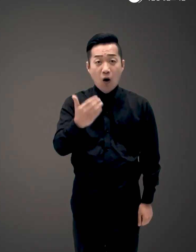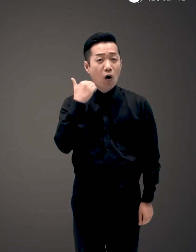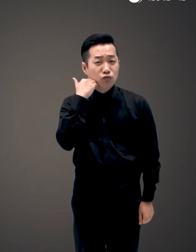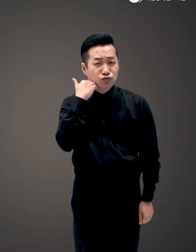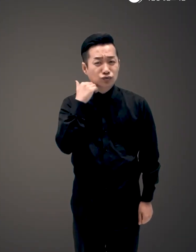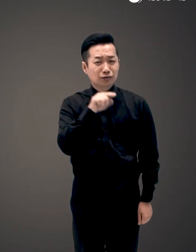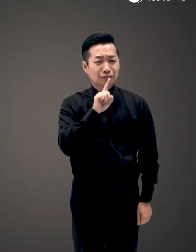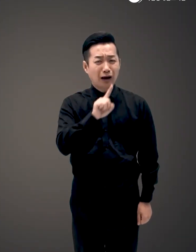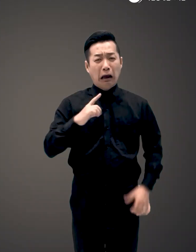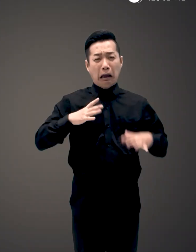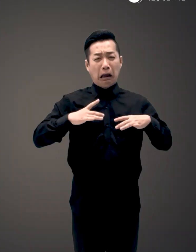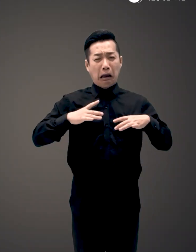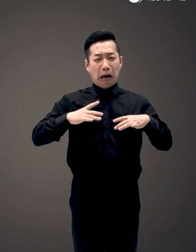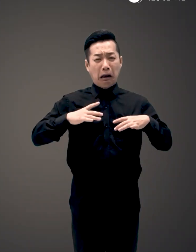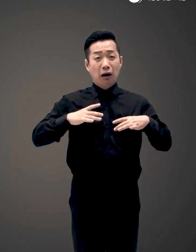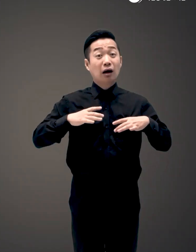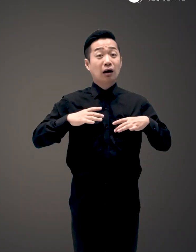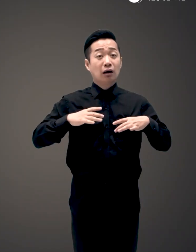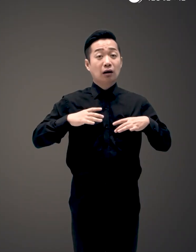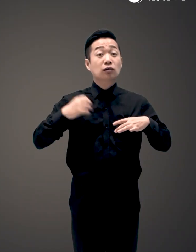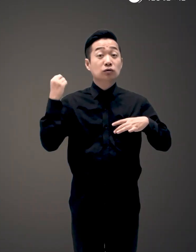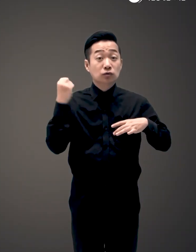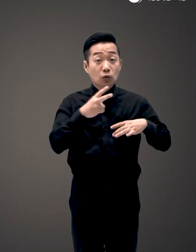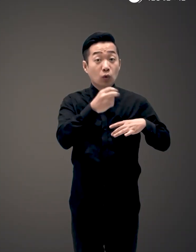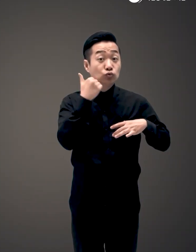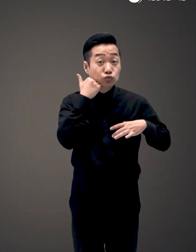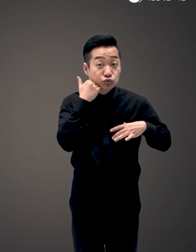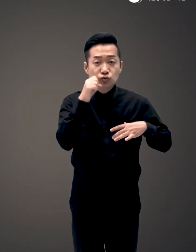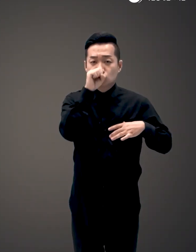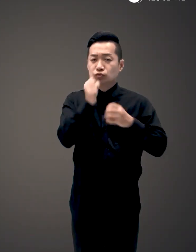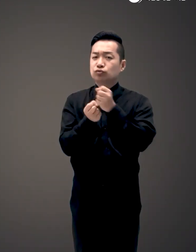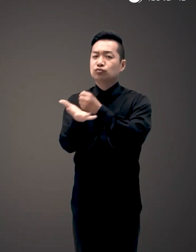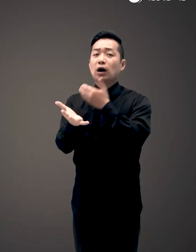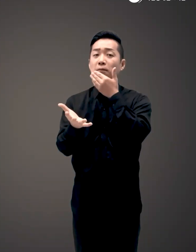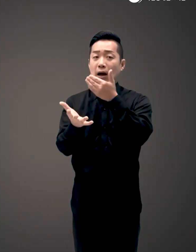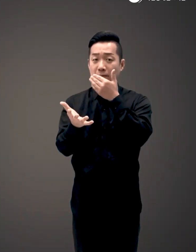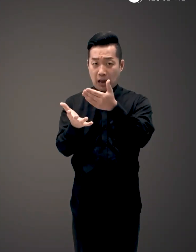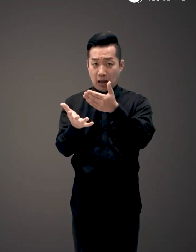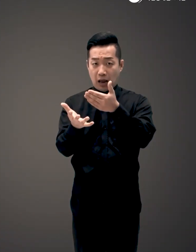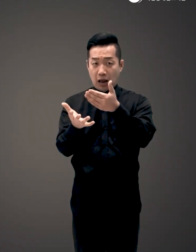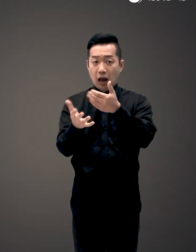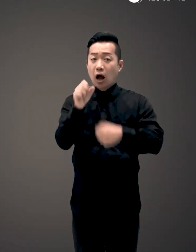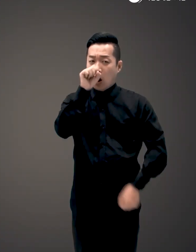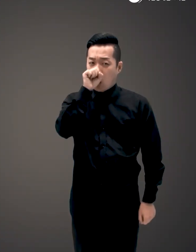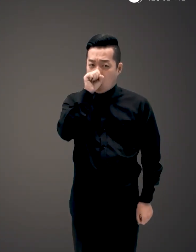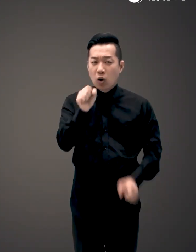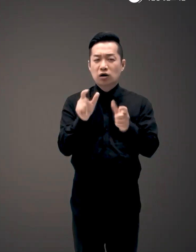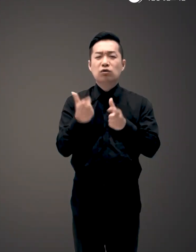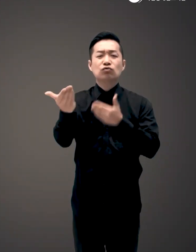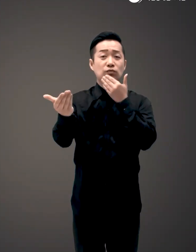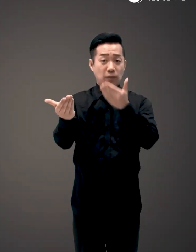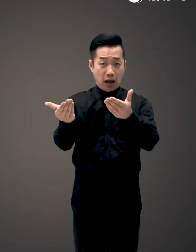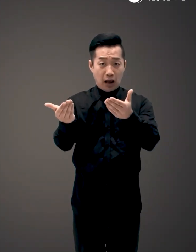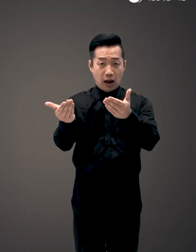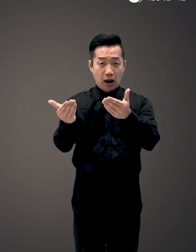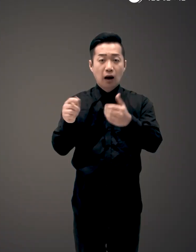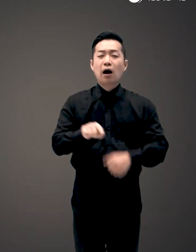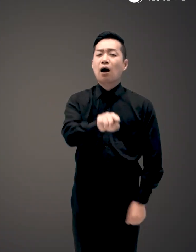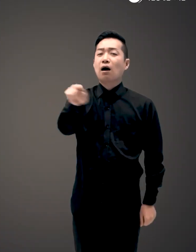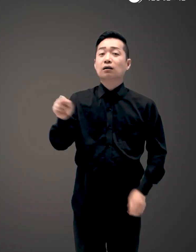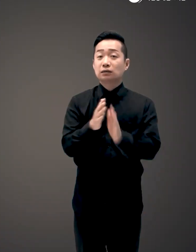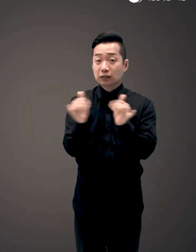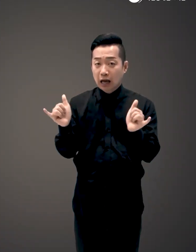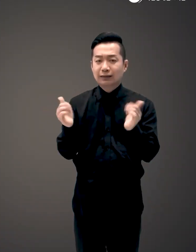그게 자랑처럼 들릴 수도 있겠지만 그 또한 누군가에게 좋은 영향이 될 수 있다고, 좋은 트리거가 돼서